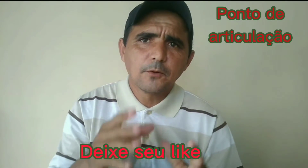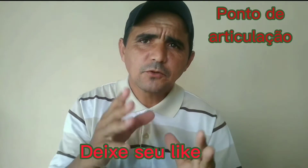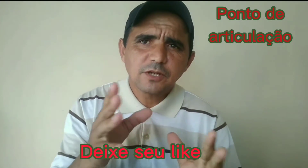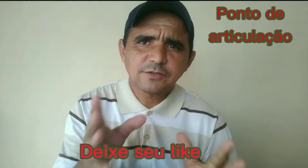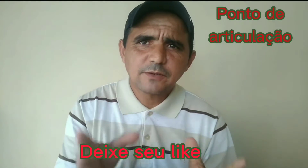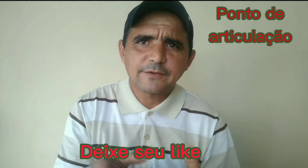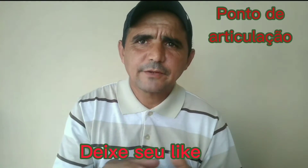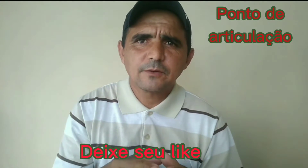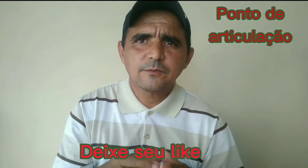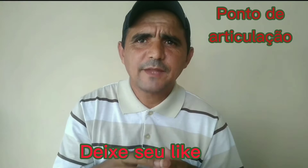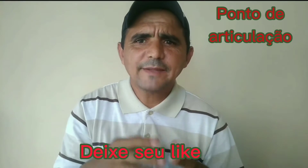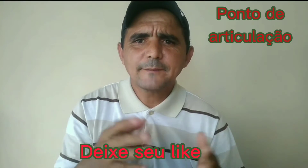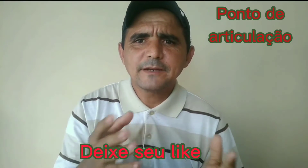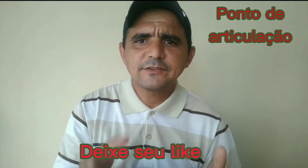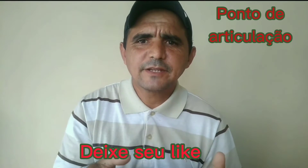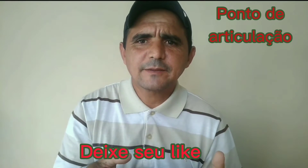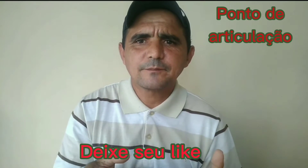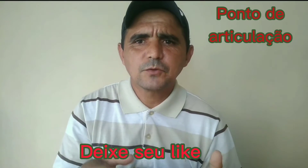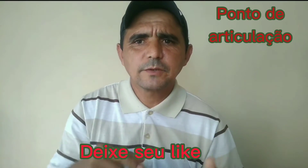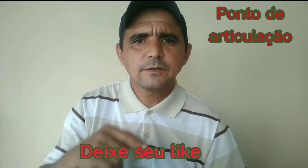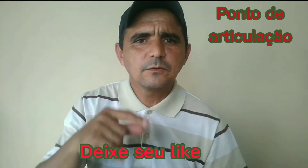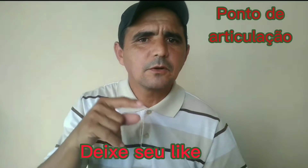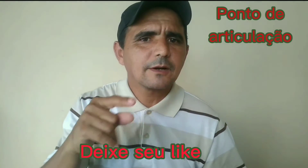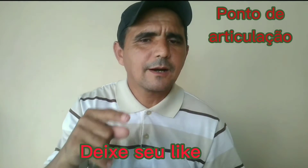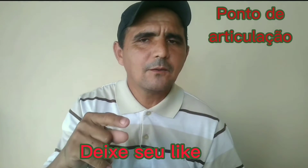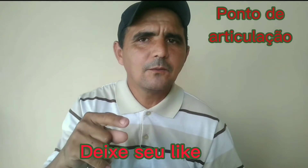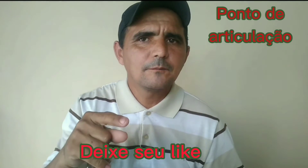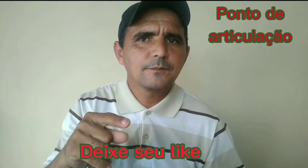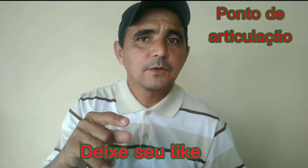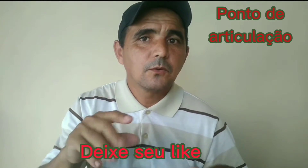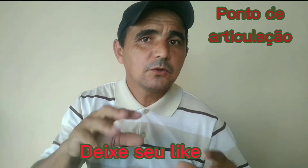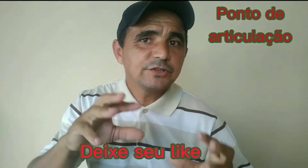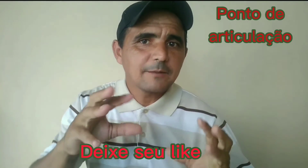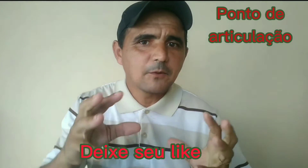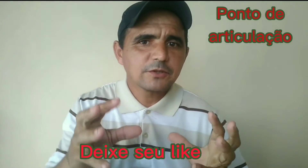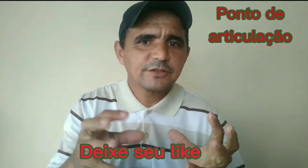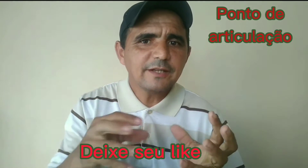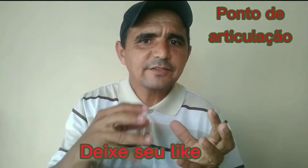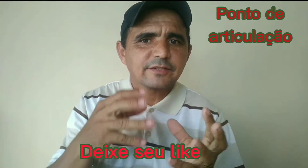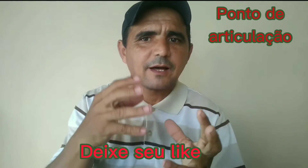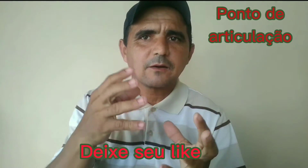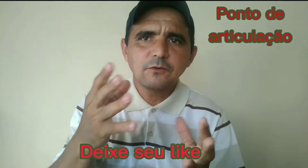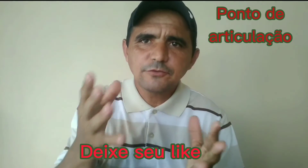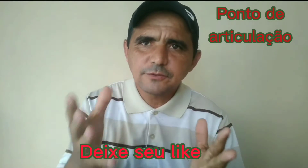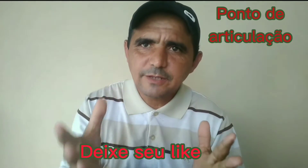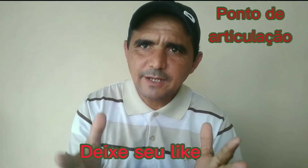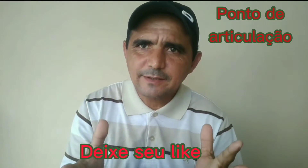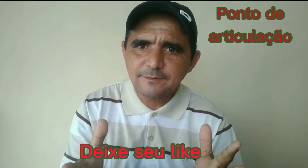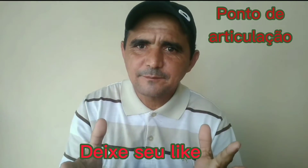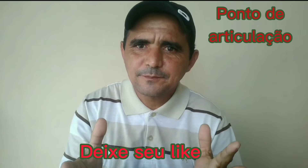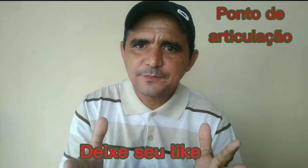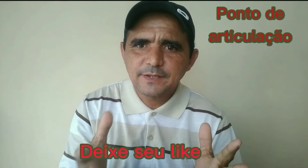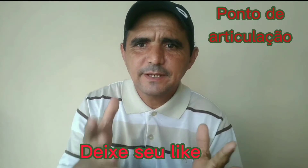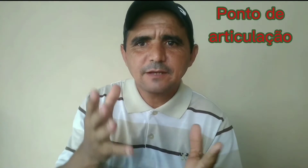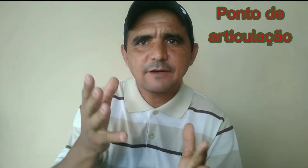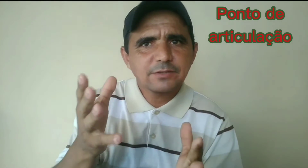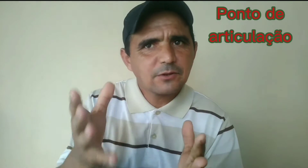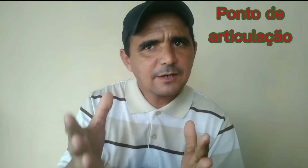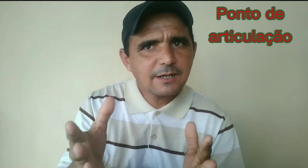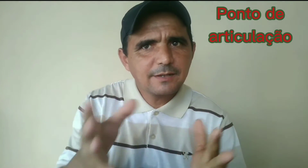ponto de articulação nada mais é do que o local onde a mão que já está configurada, ela vai tocar